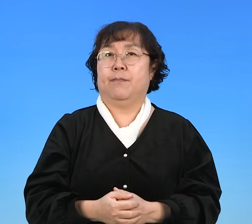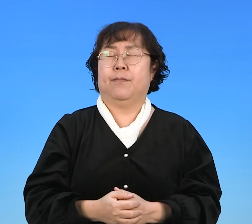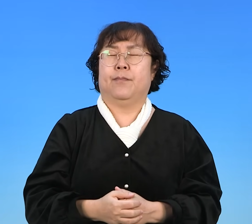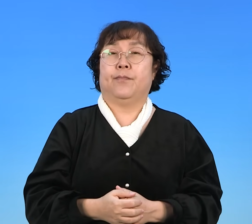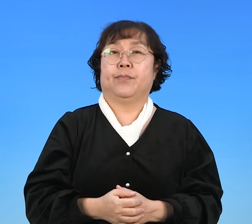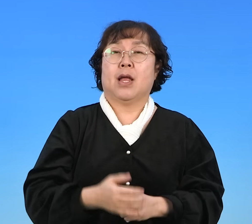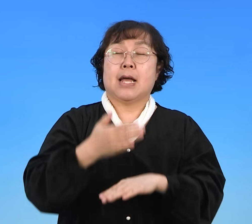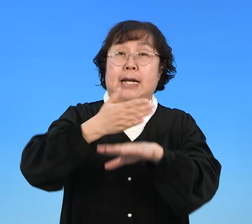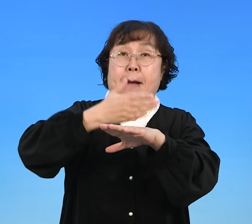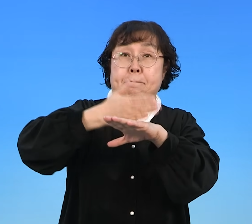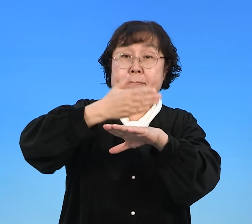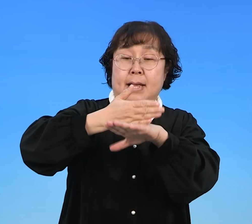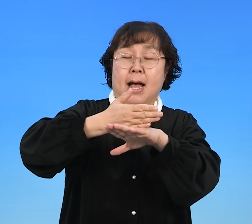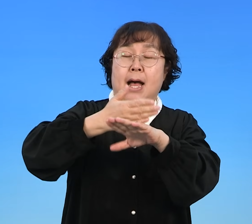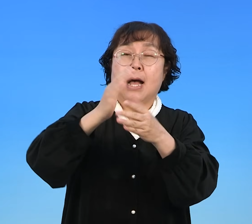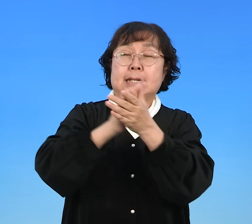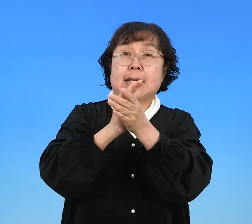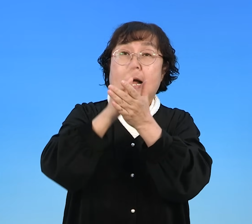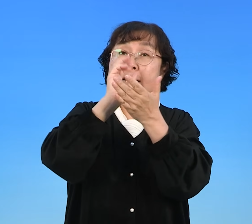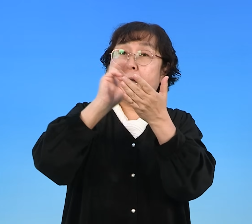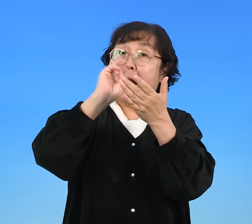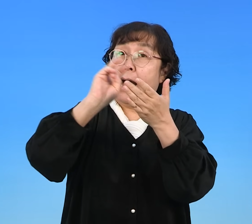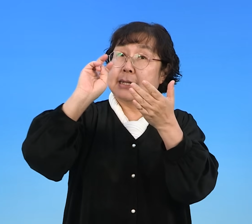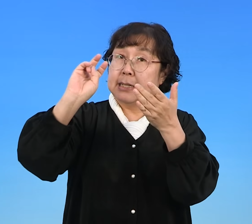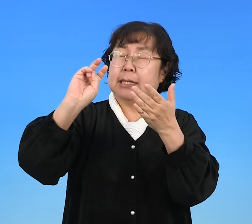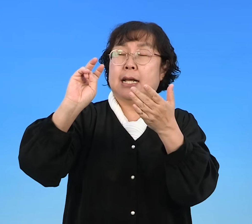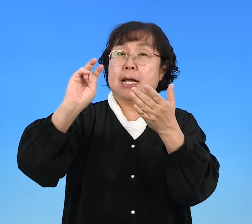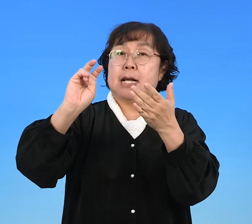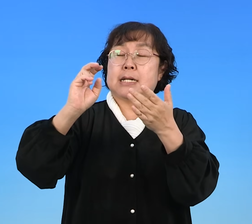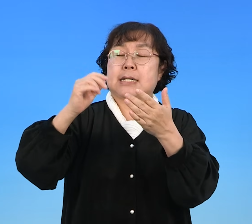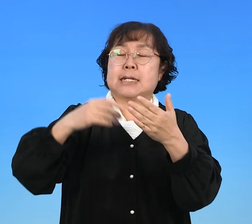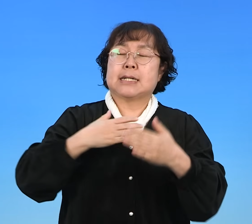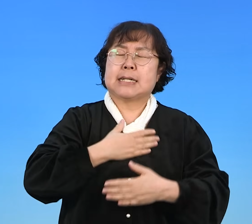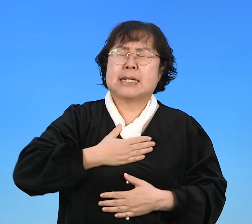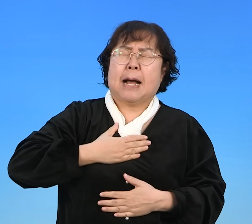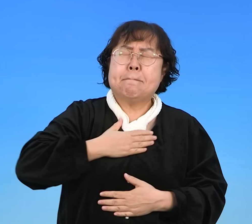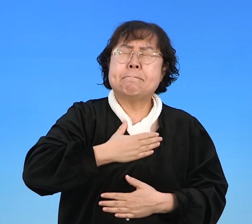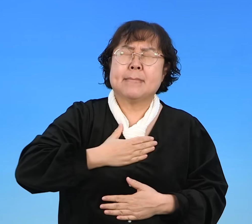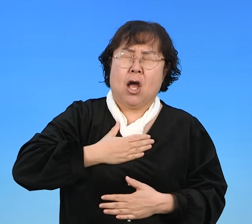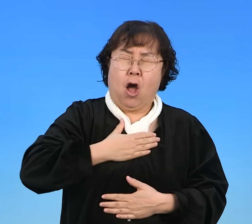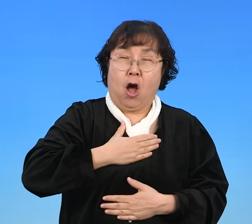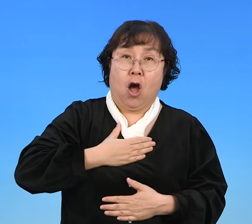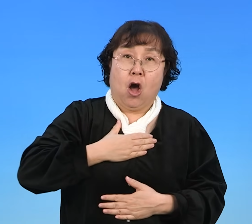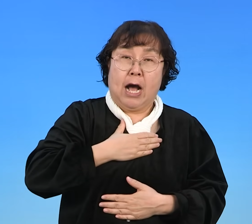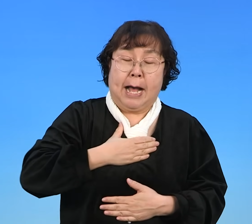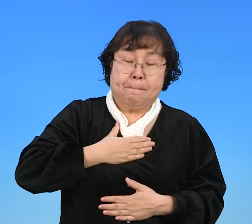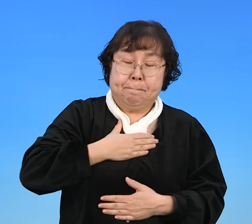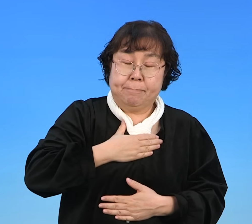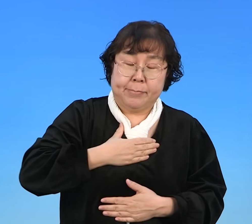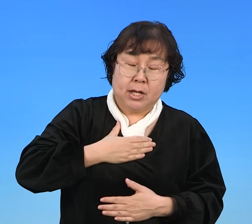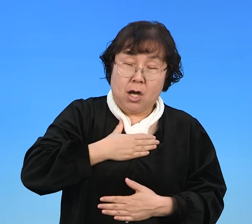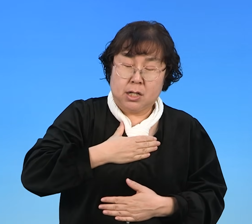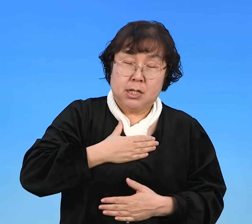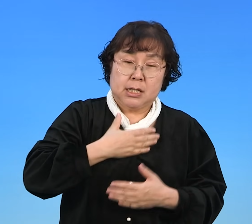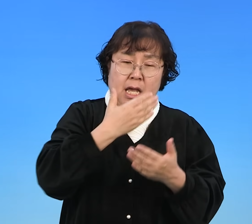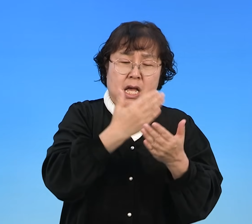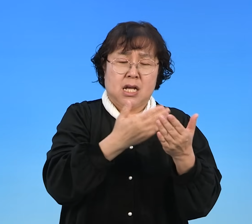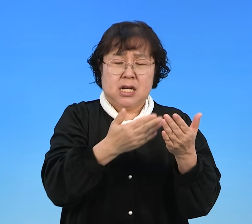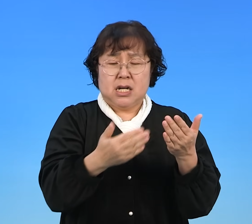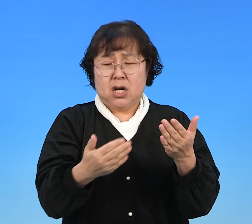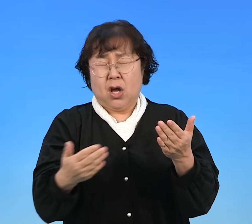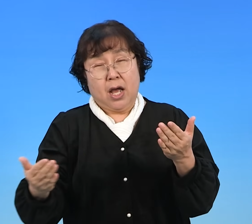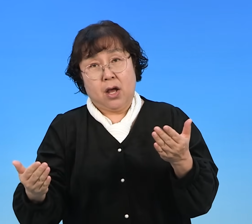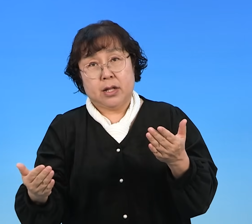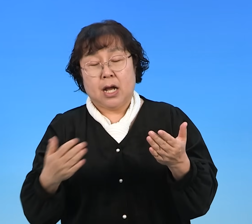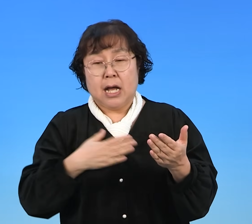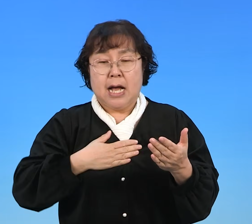여러분 아시잖아요. 감사라는 거, 찬양이라는 거, 그 감정이에요. 감정은 물 흐르듯 흐르는 거예요.